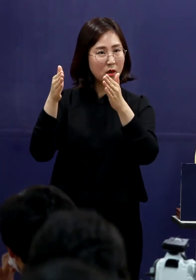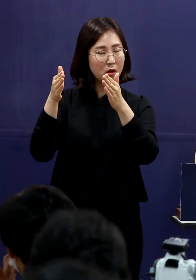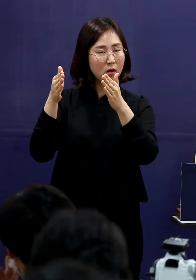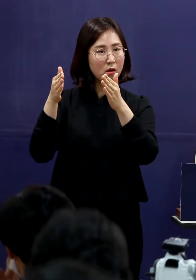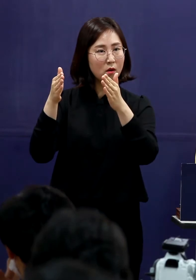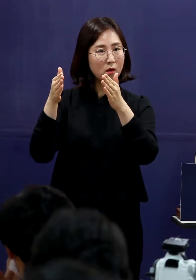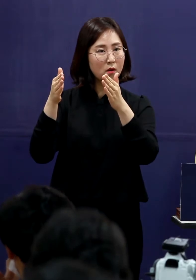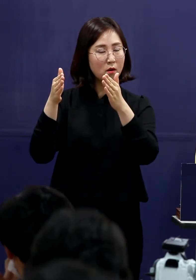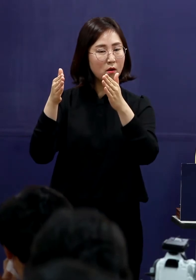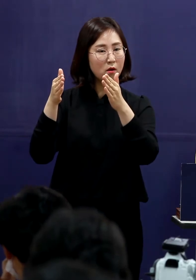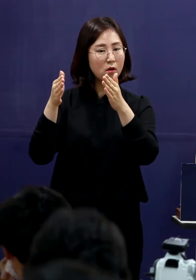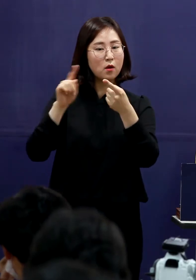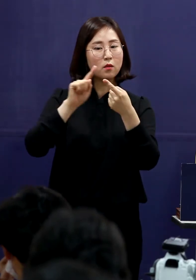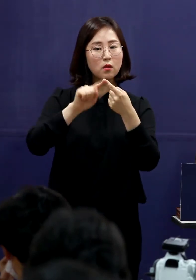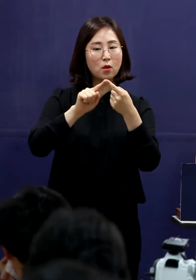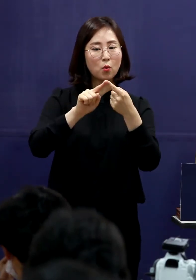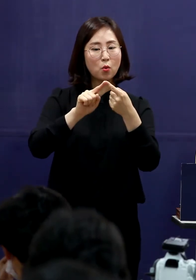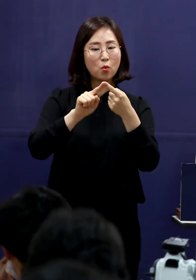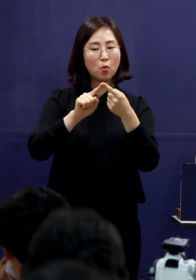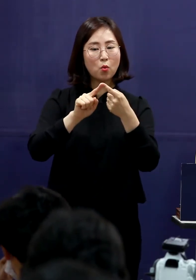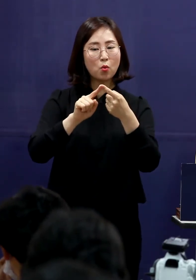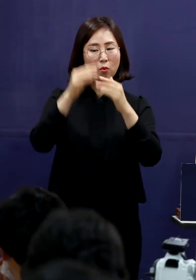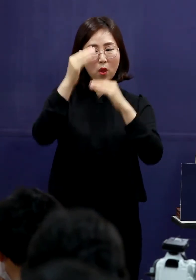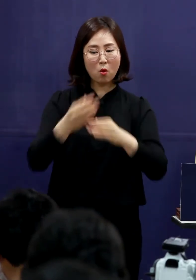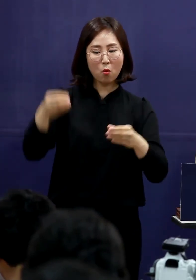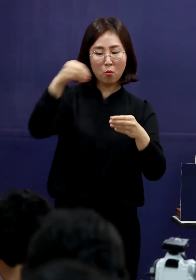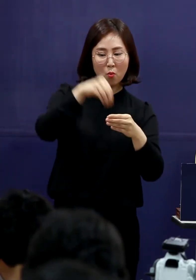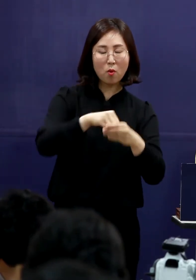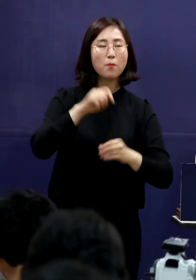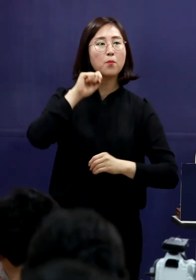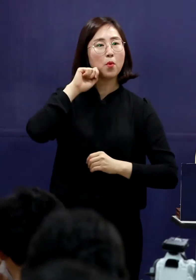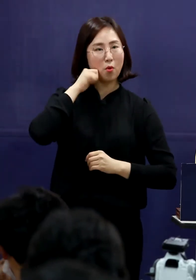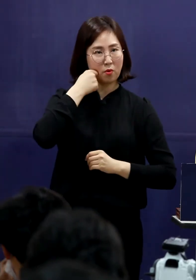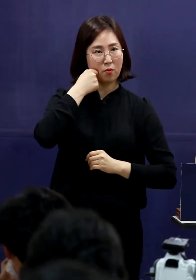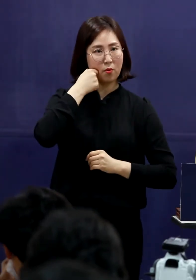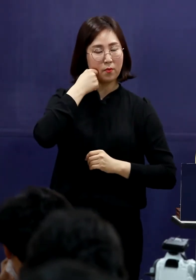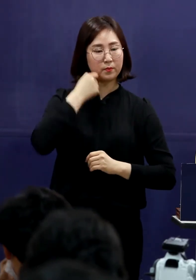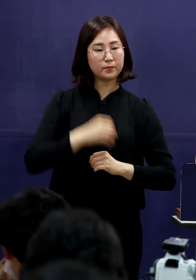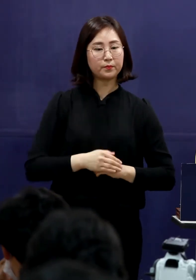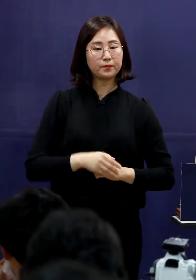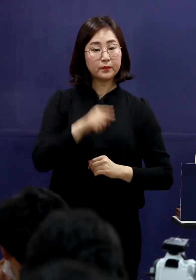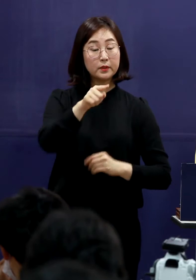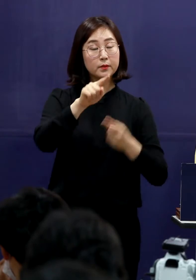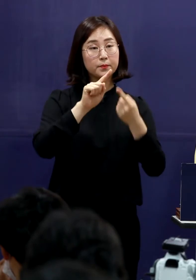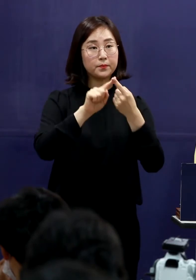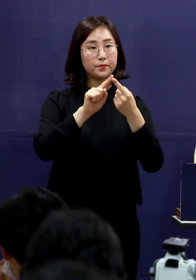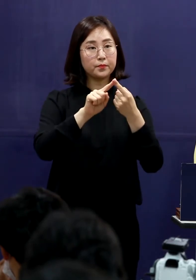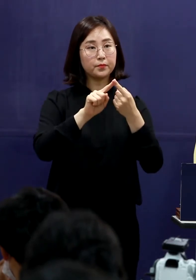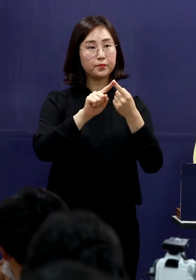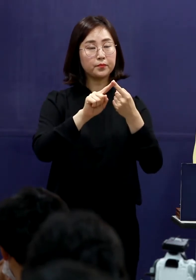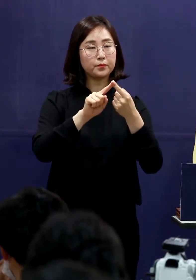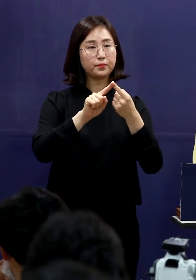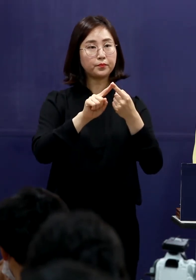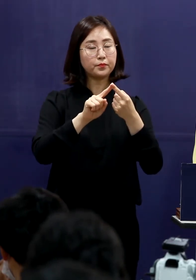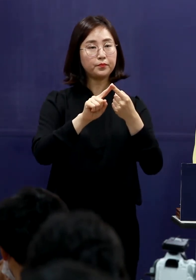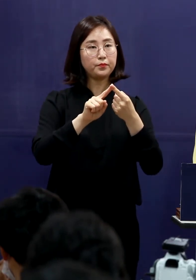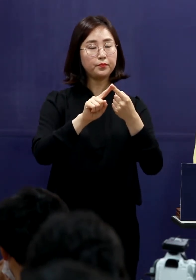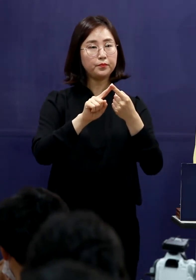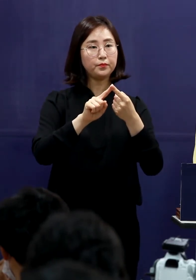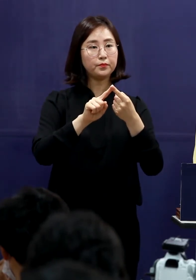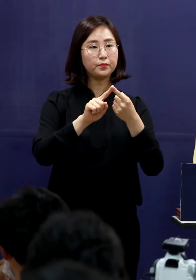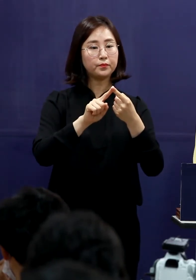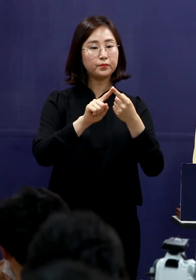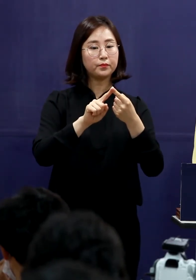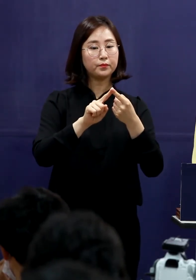부분들을 설계에 모두 반영하기가 좀 어려운 그런 상황입니다. 그래서 이 부분에 대해서는 일단